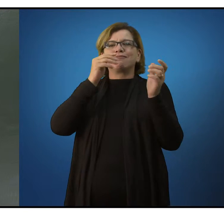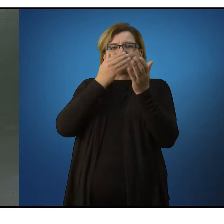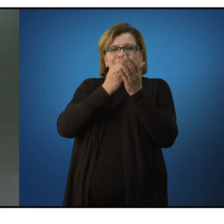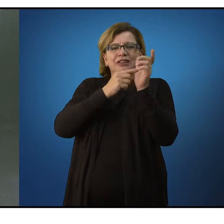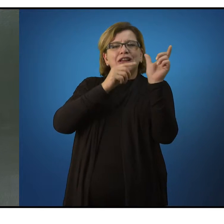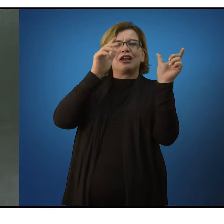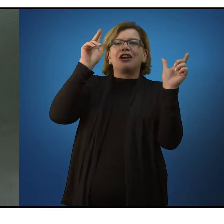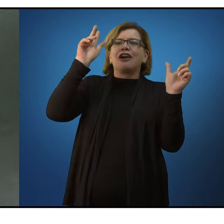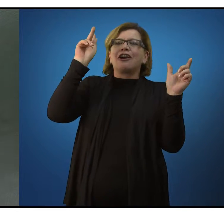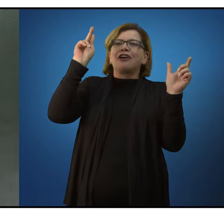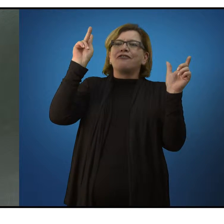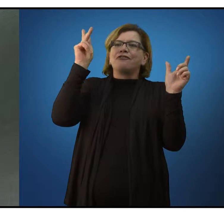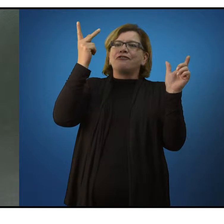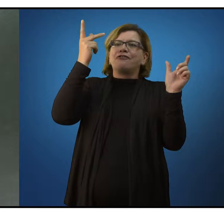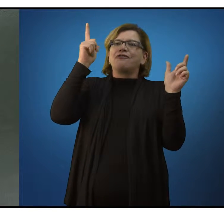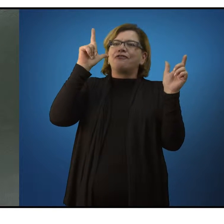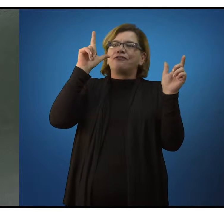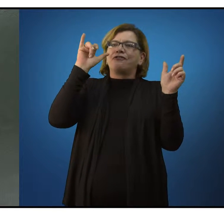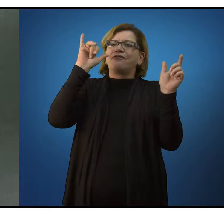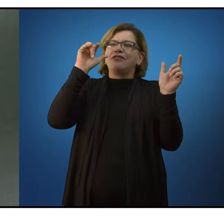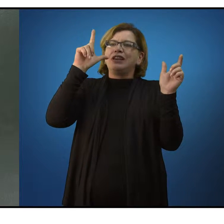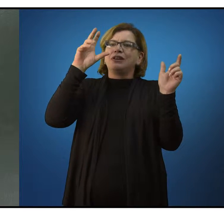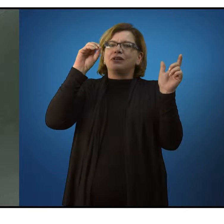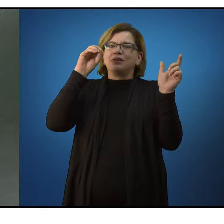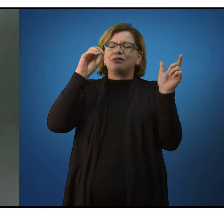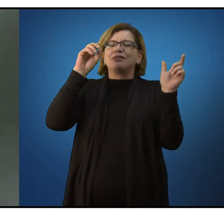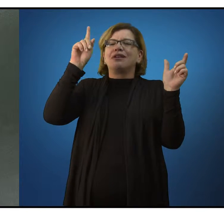amor, e sofia,